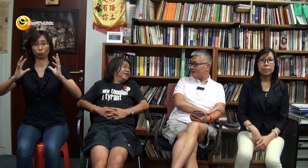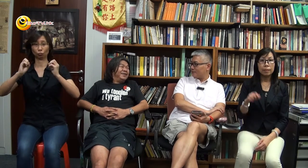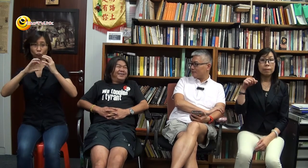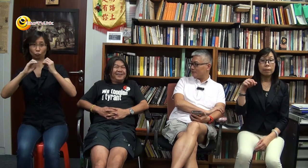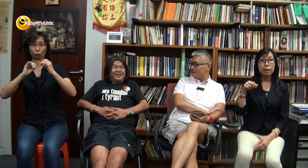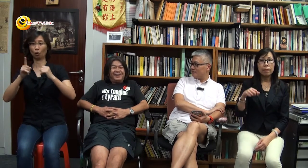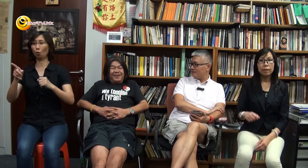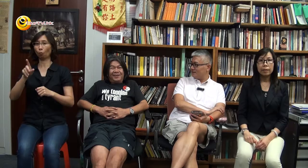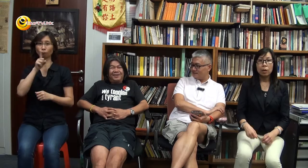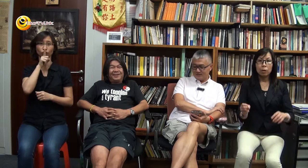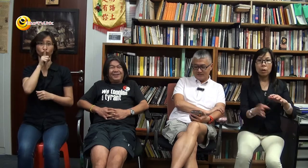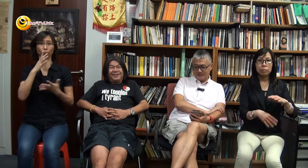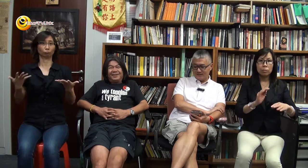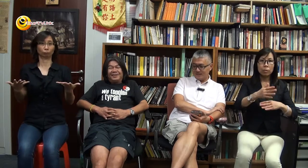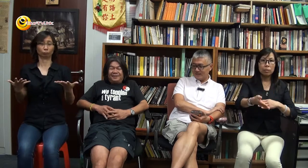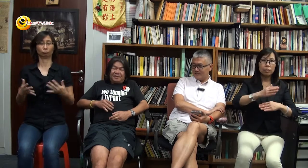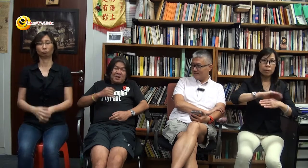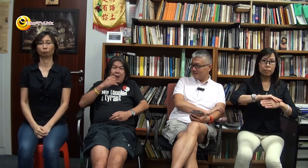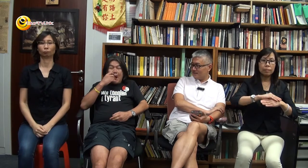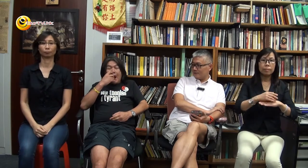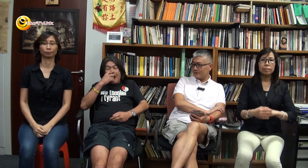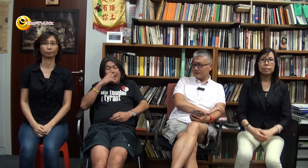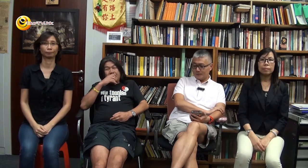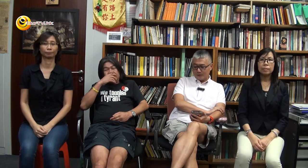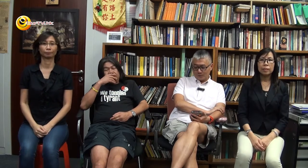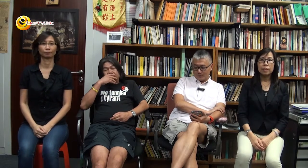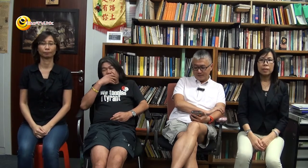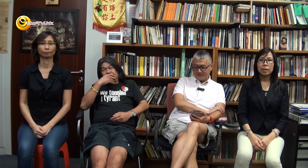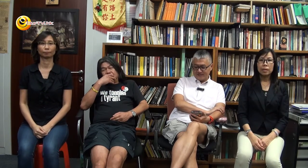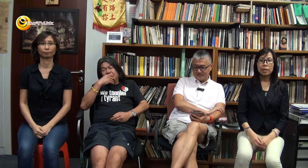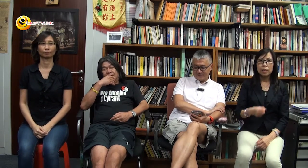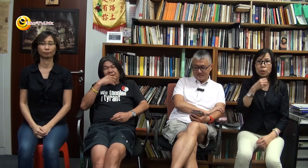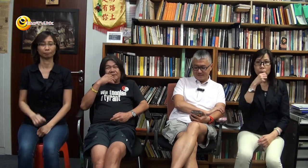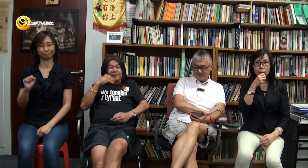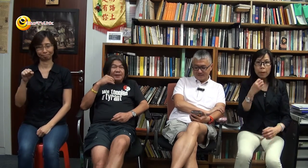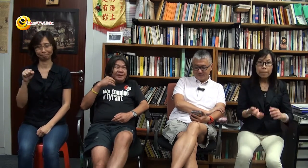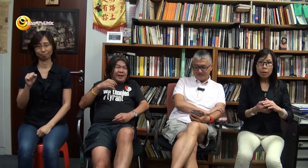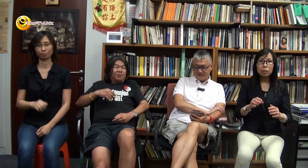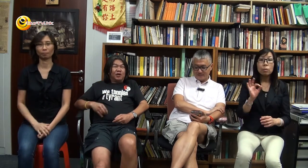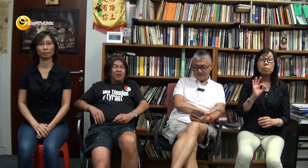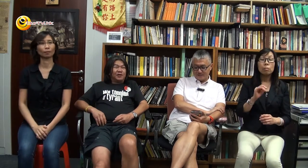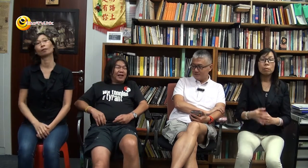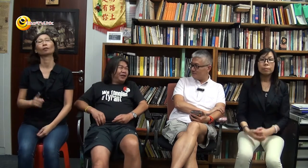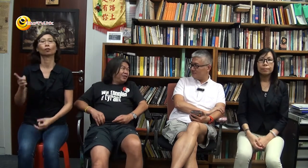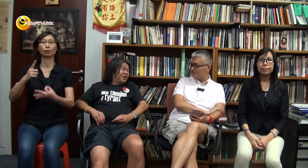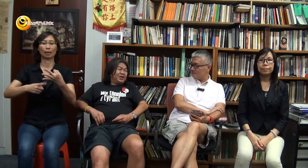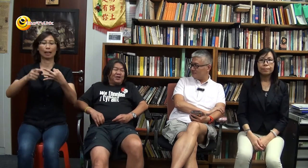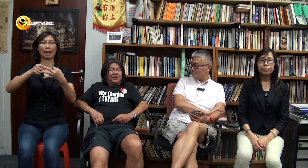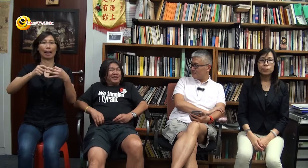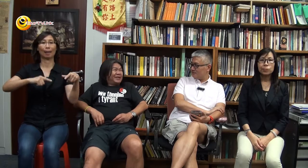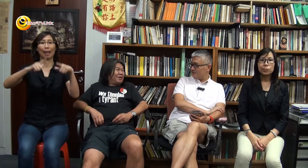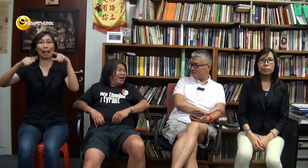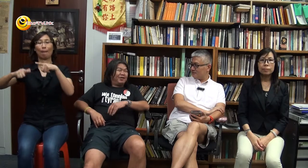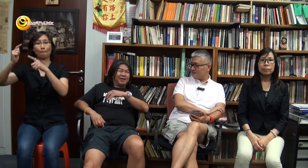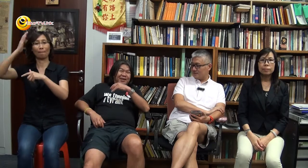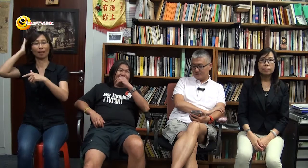聲的喎， 是啊，垃圾桶嘛， 是啊， 連錄音機都沒得做嘛， 是啊，即林瑞麟都醒過，林瑞麟